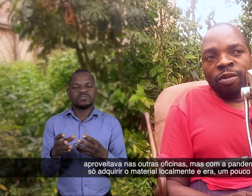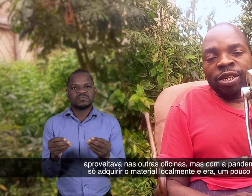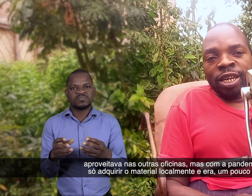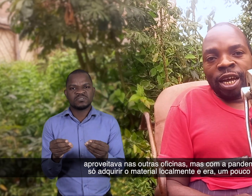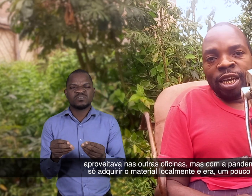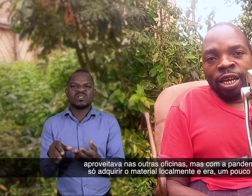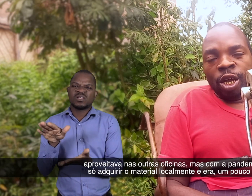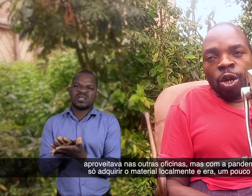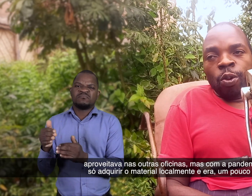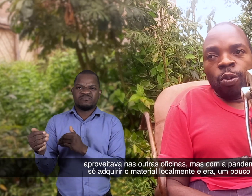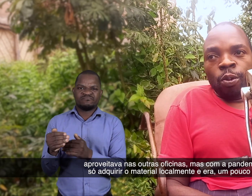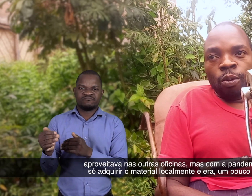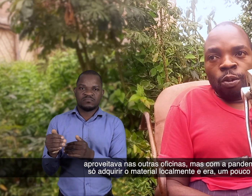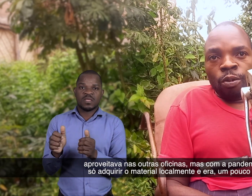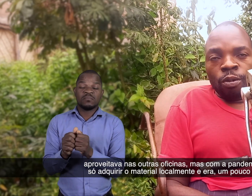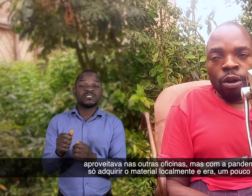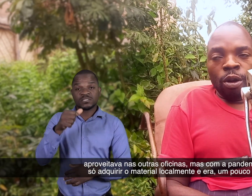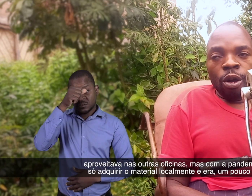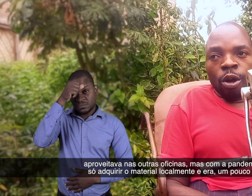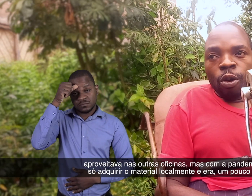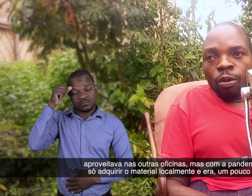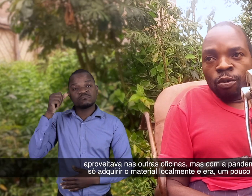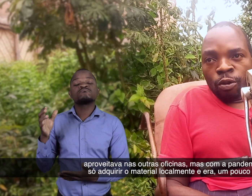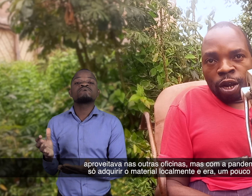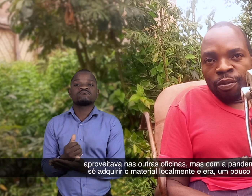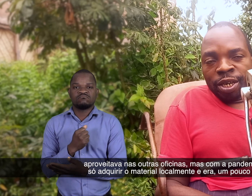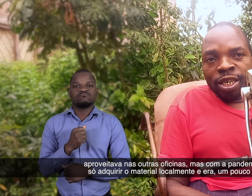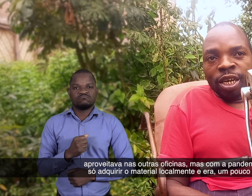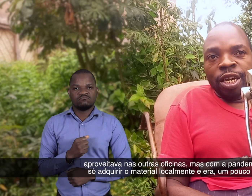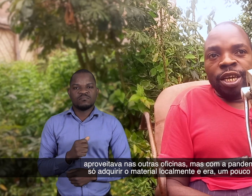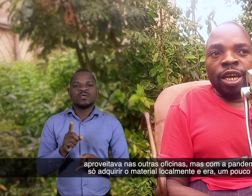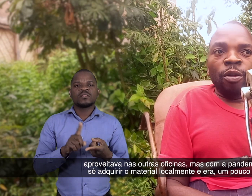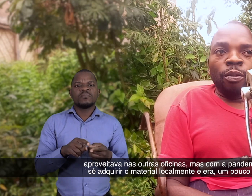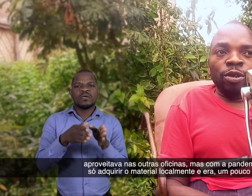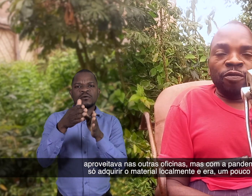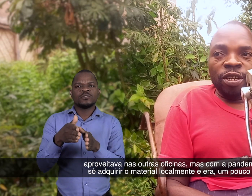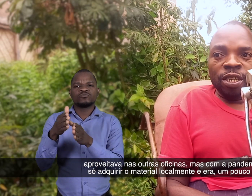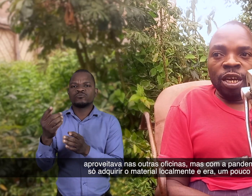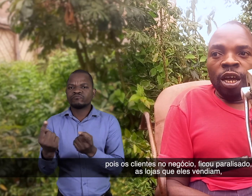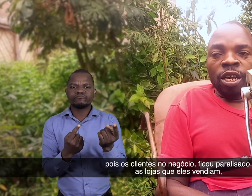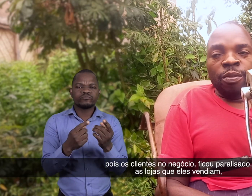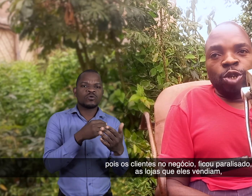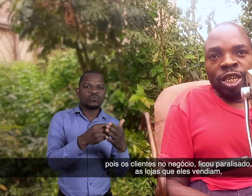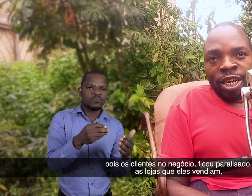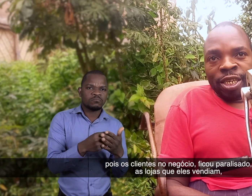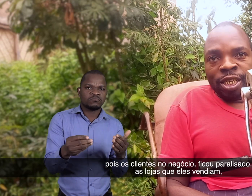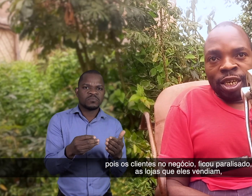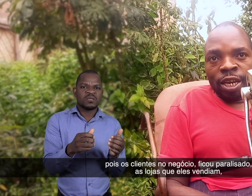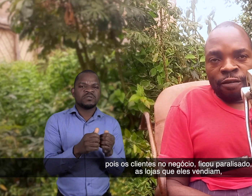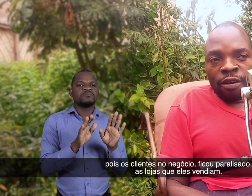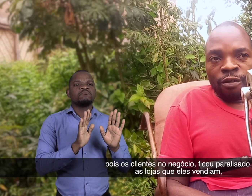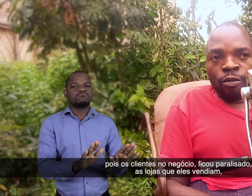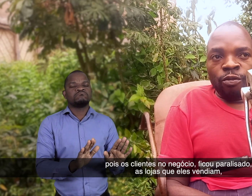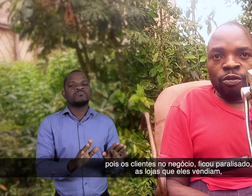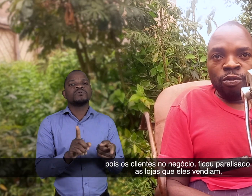adquirir materiales localmente, e era um pouco difícil. Também os clientes